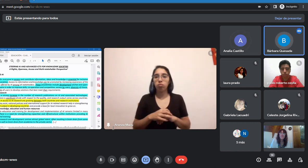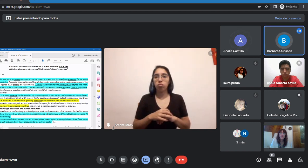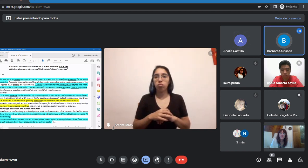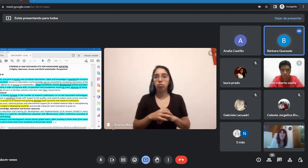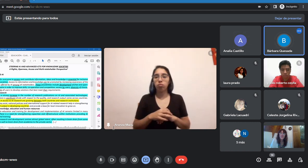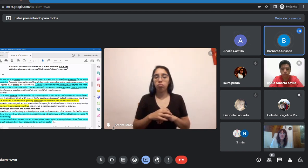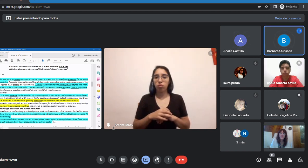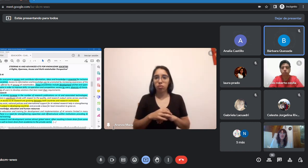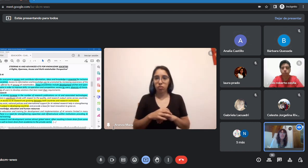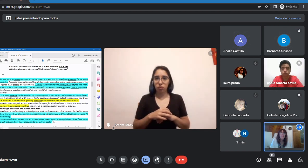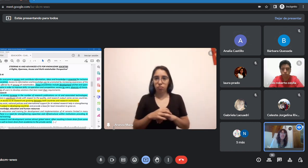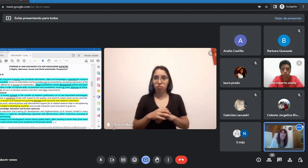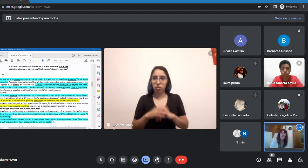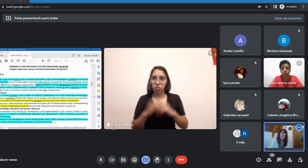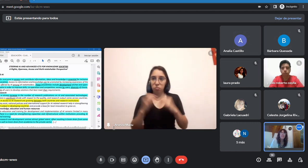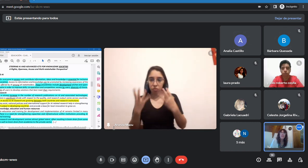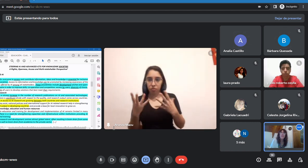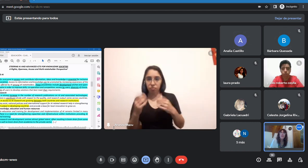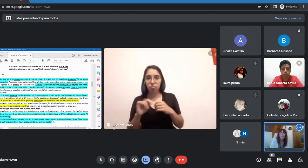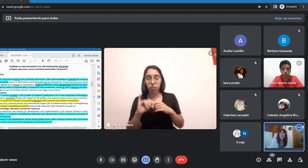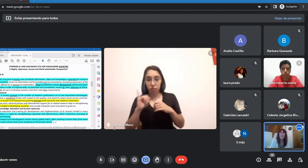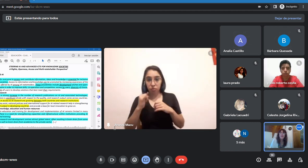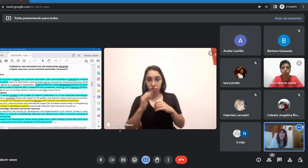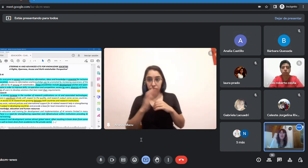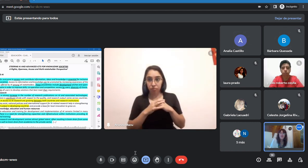Bueno, profe. ¿Sí?